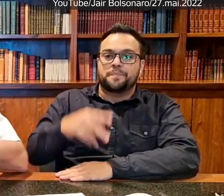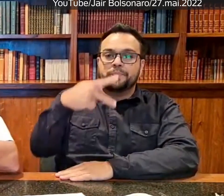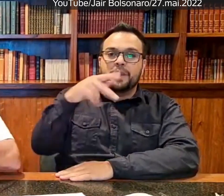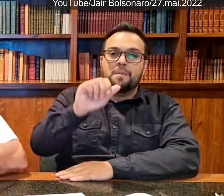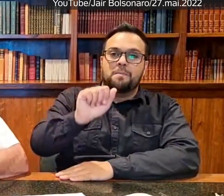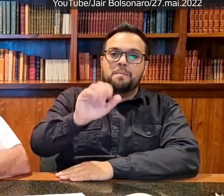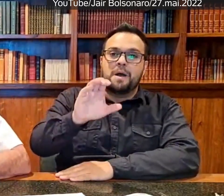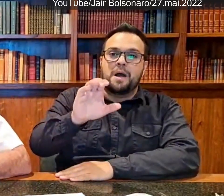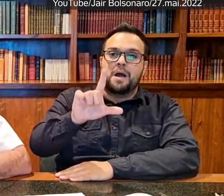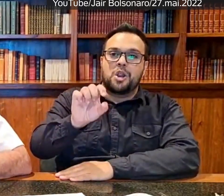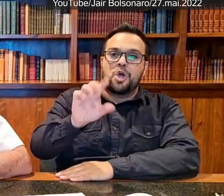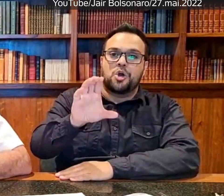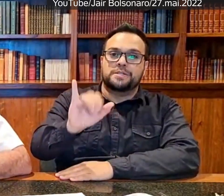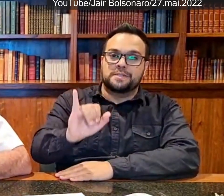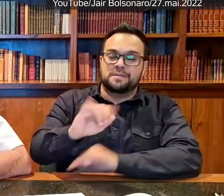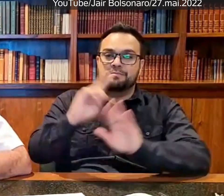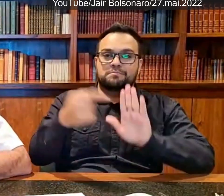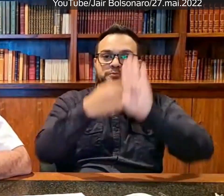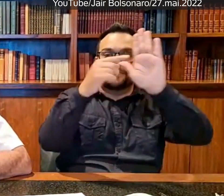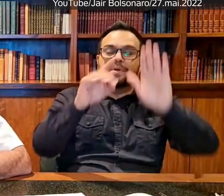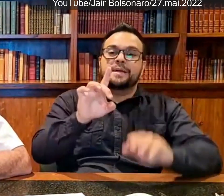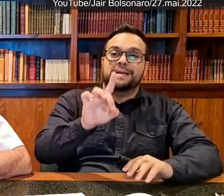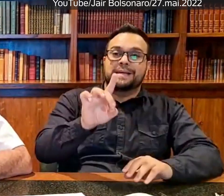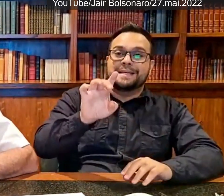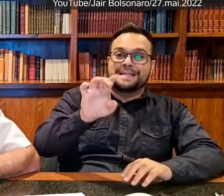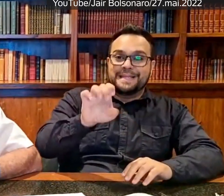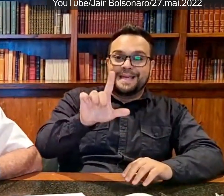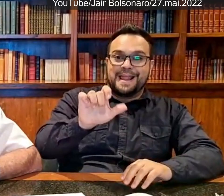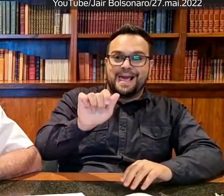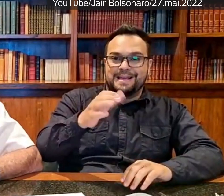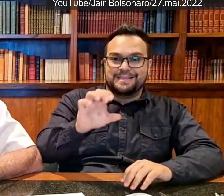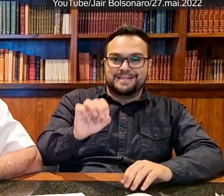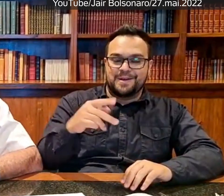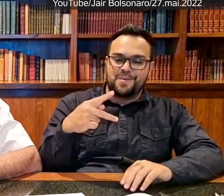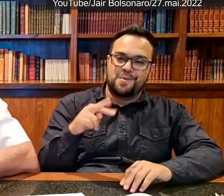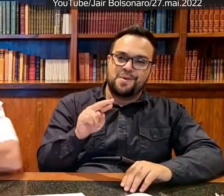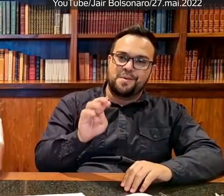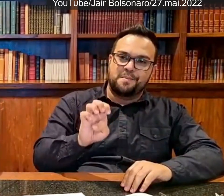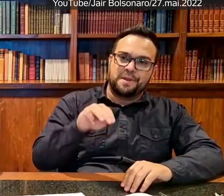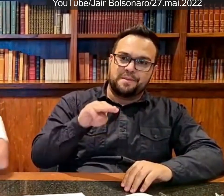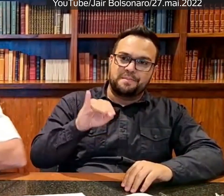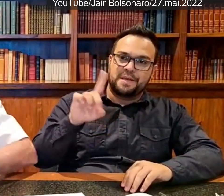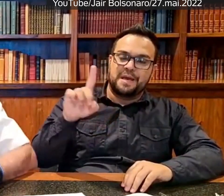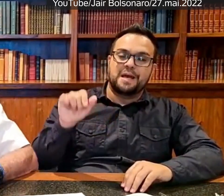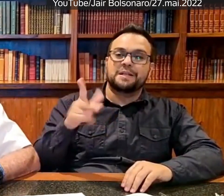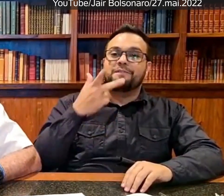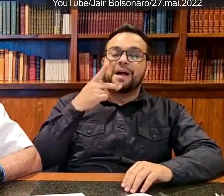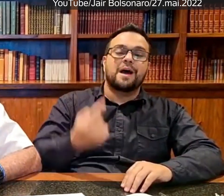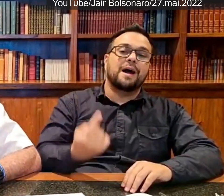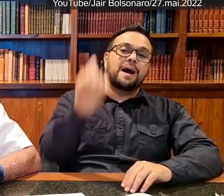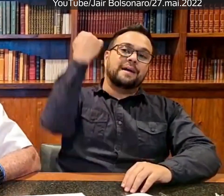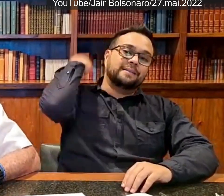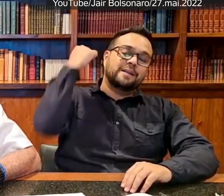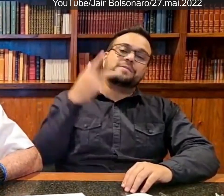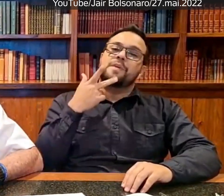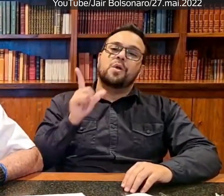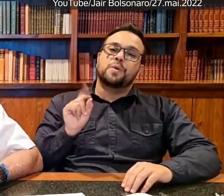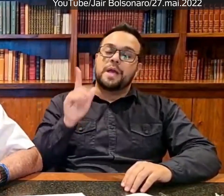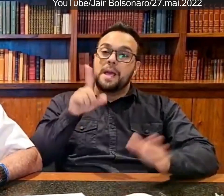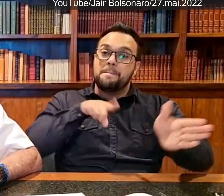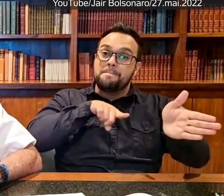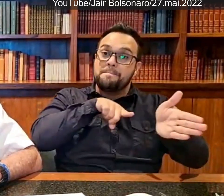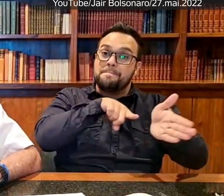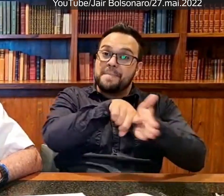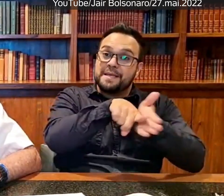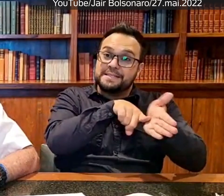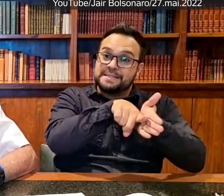Palocci em delação premiada. Vem o Palocci em delação premiada. Ele dizia o que lá atrás? Que as